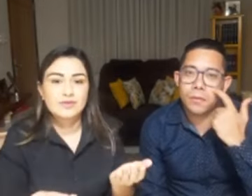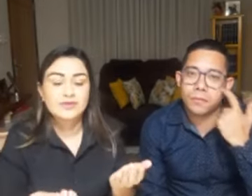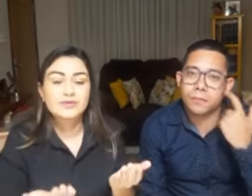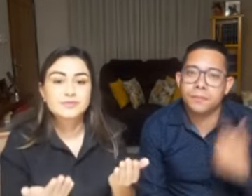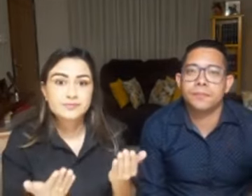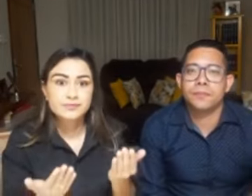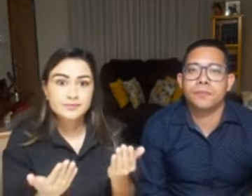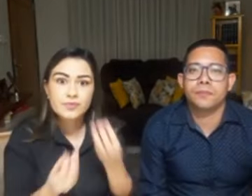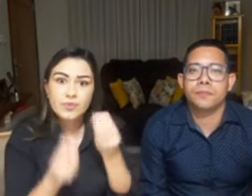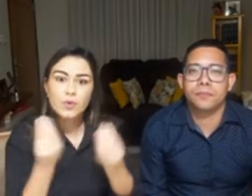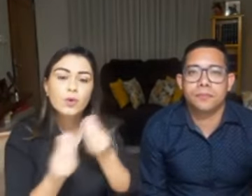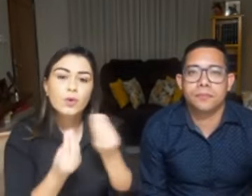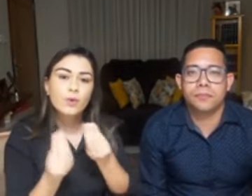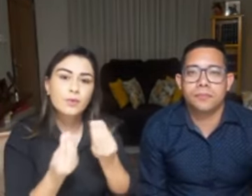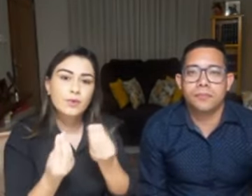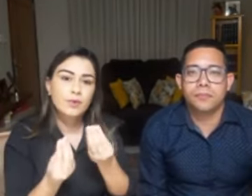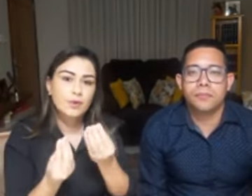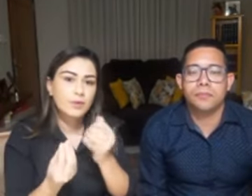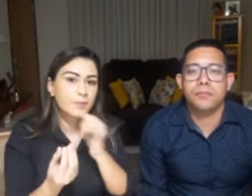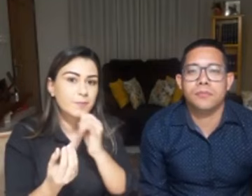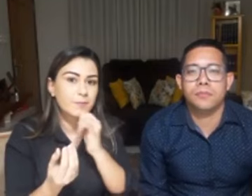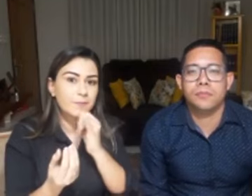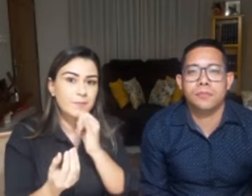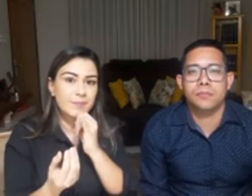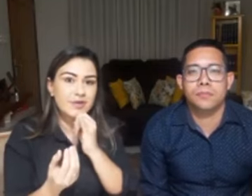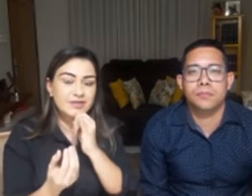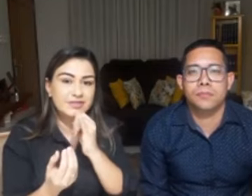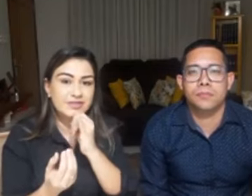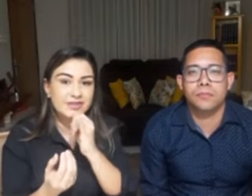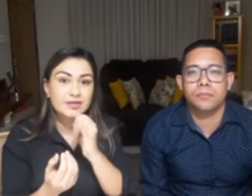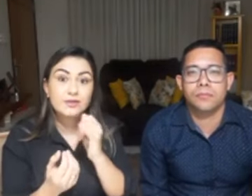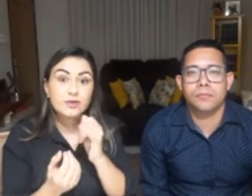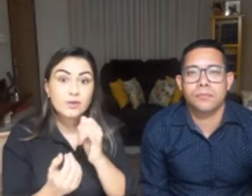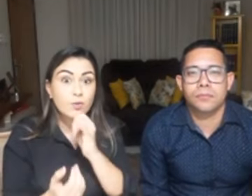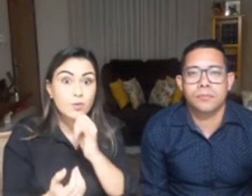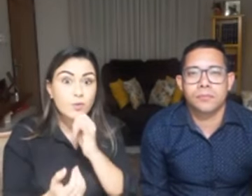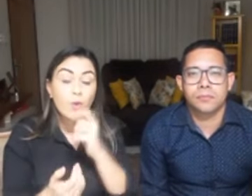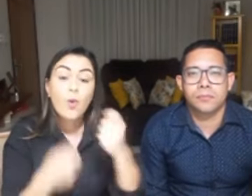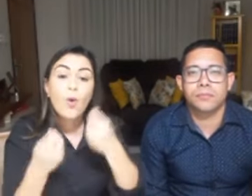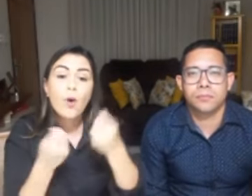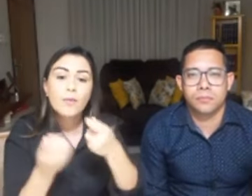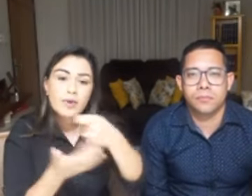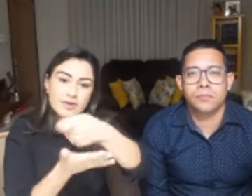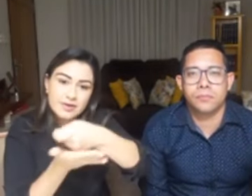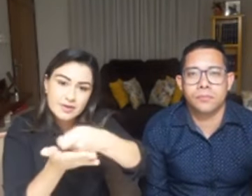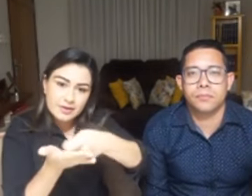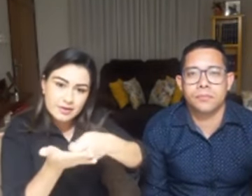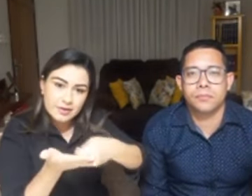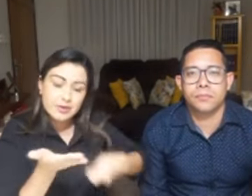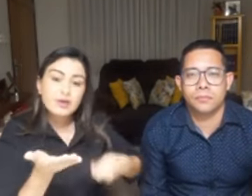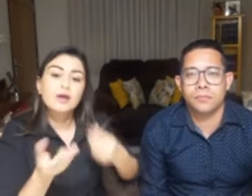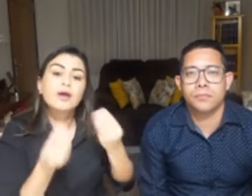como que essa linguagem, como que é uma linguagem escrita de Libras?